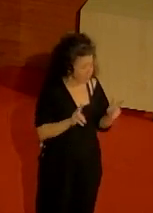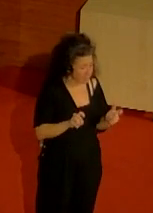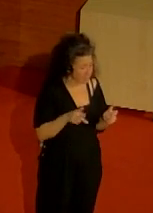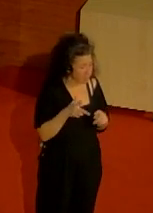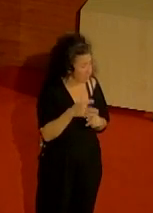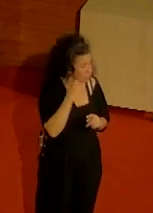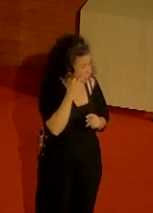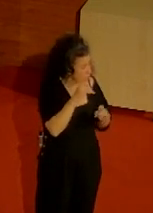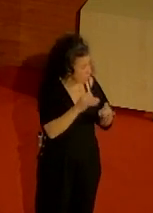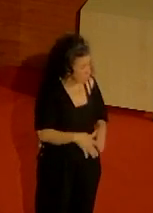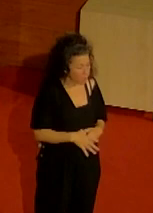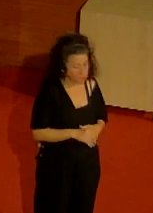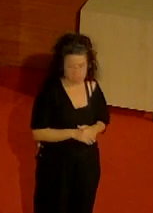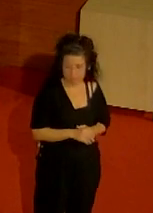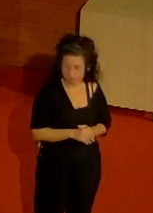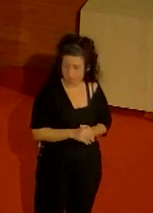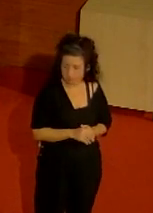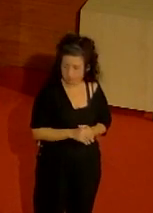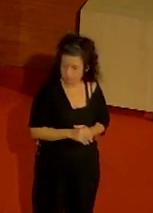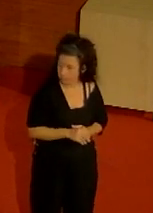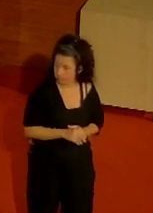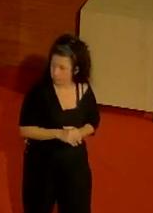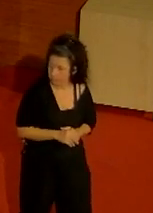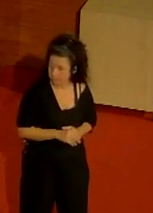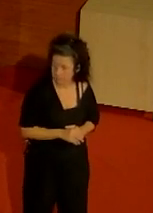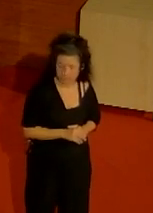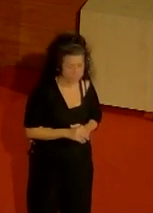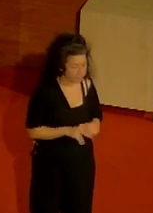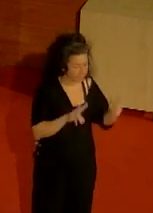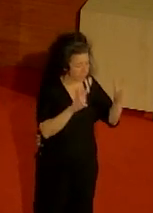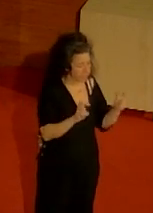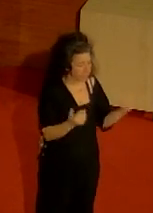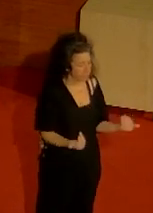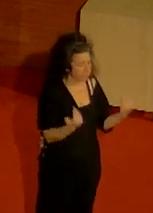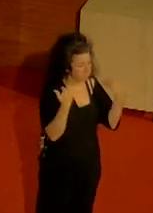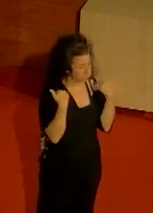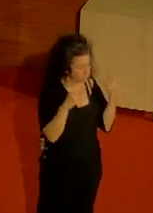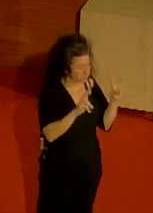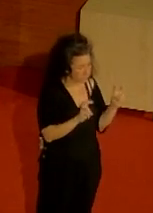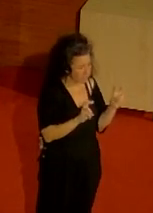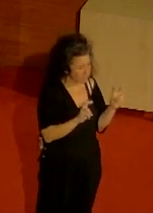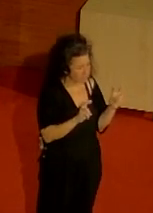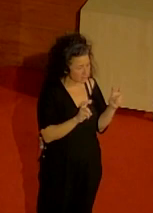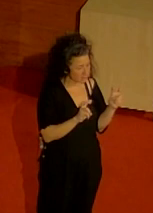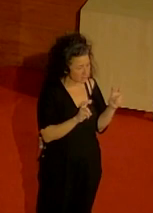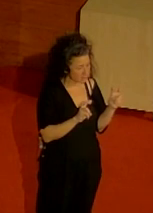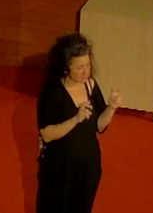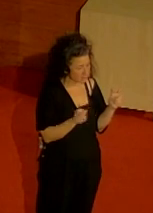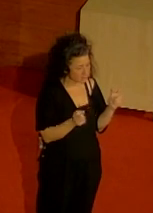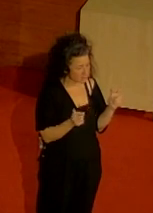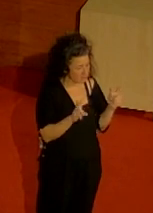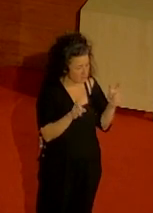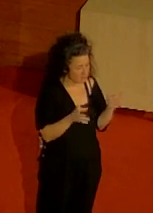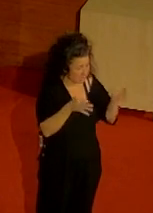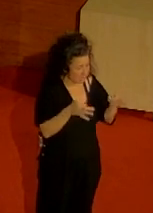La persona además que lleve otro tipo de temas, que pueden tener que ver con la seguridad, si siempre